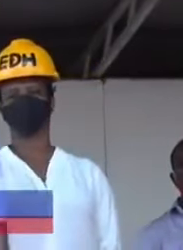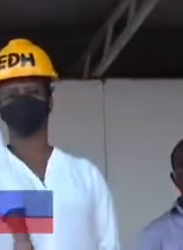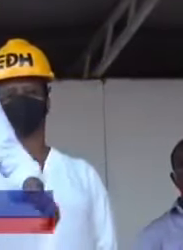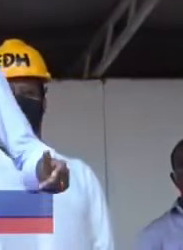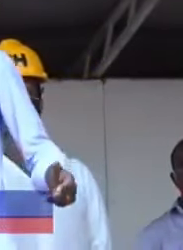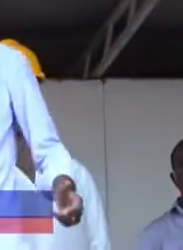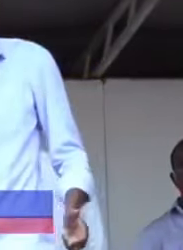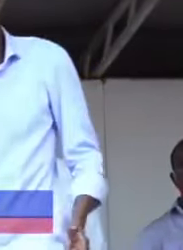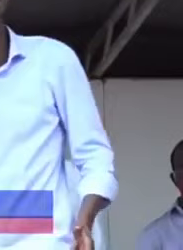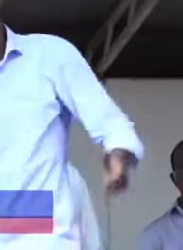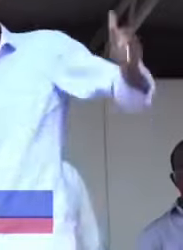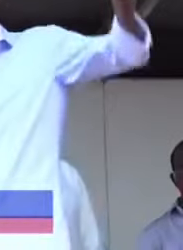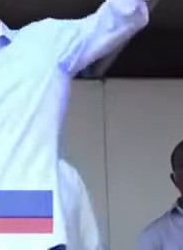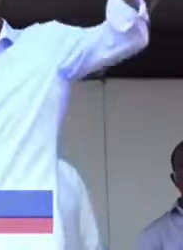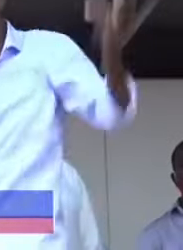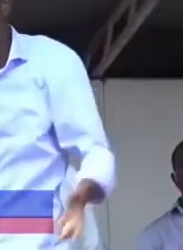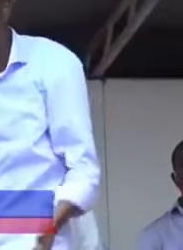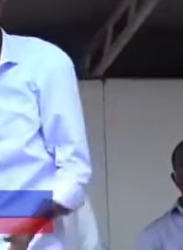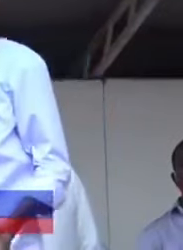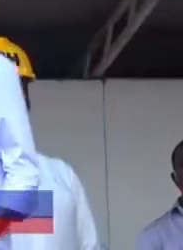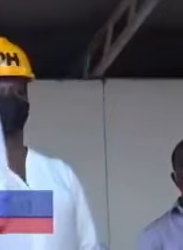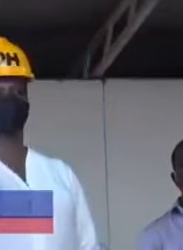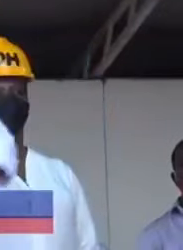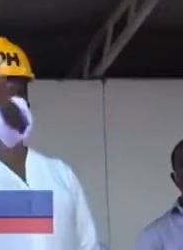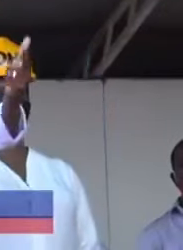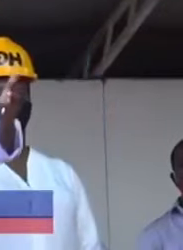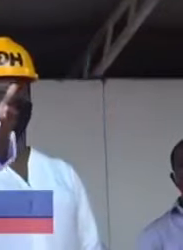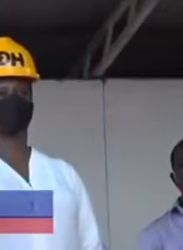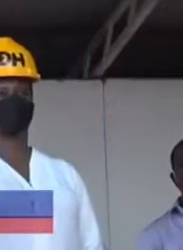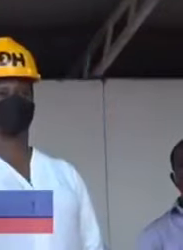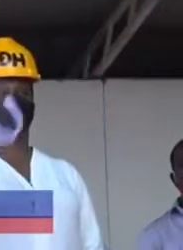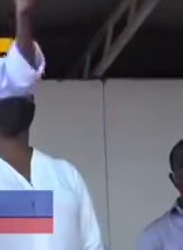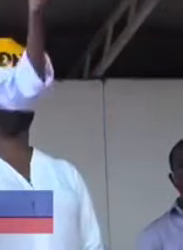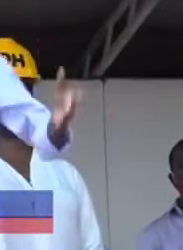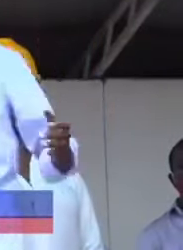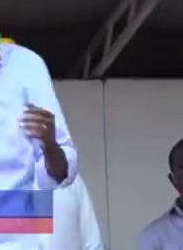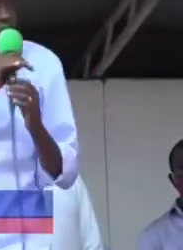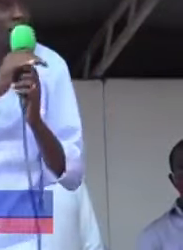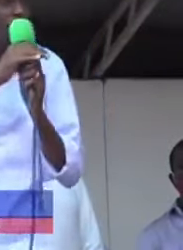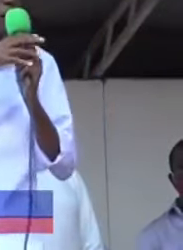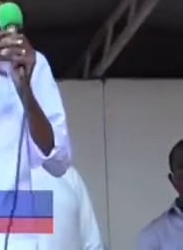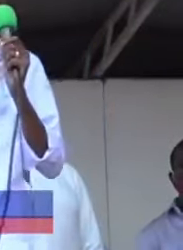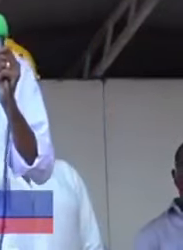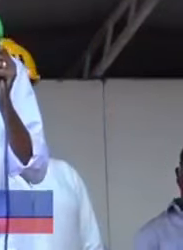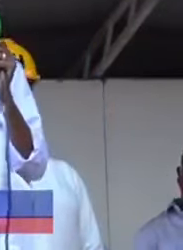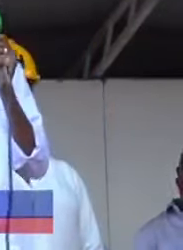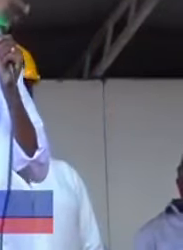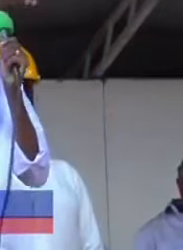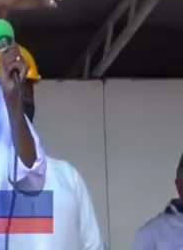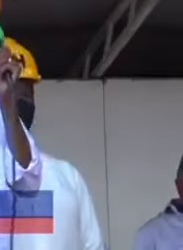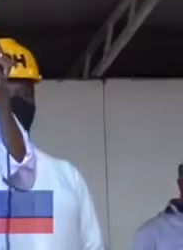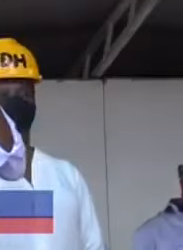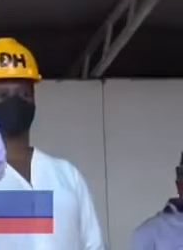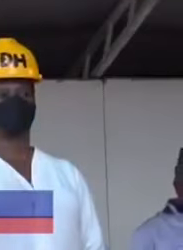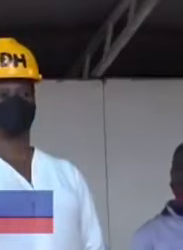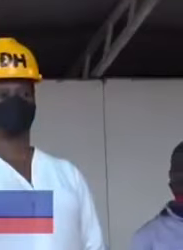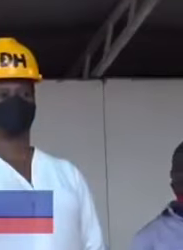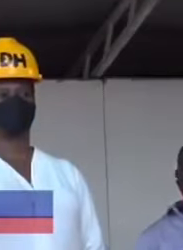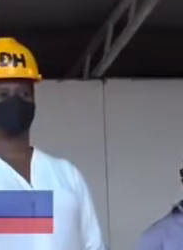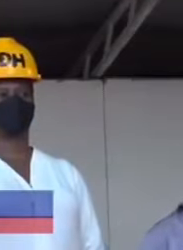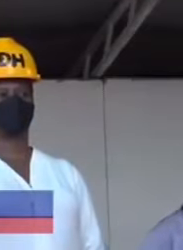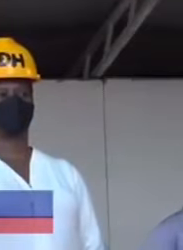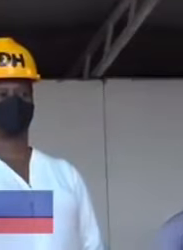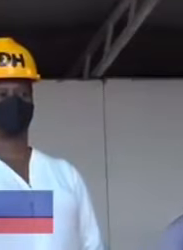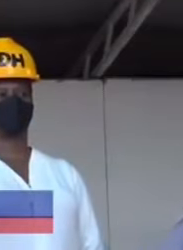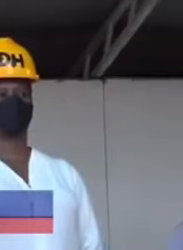avec centrale électrique. Saint-Mac la donne, centrale électrique AKR, tire ce mandat, y a centrale électrique Jacmel,